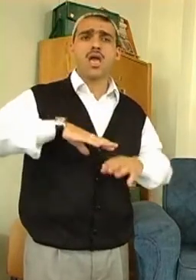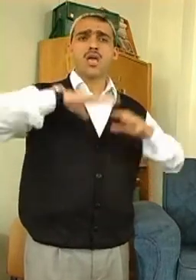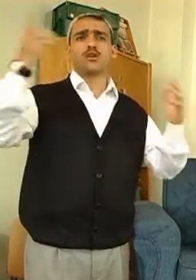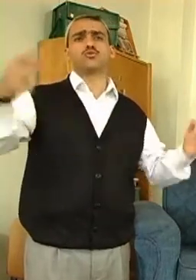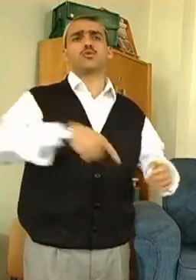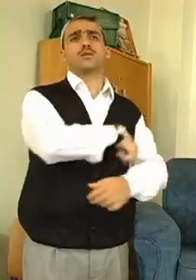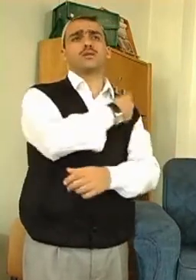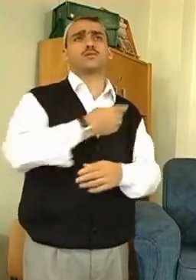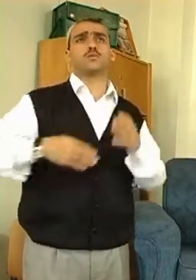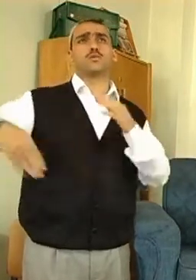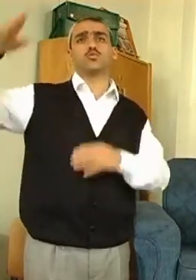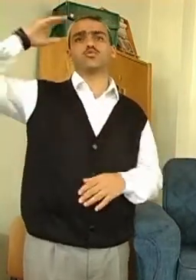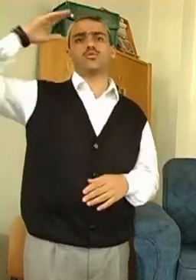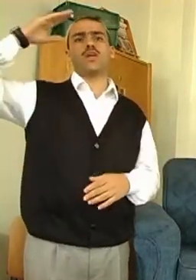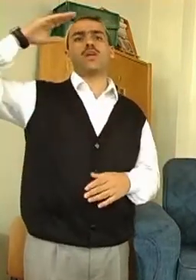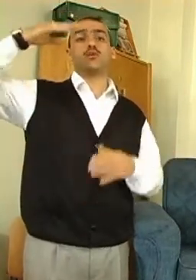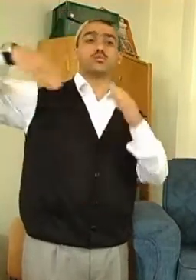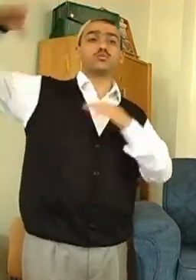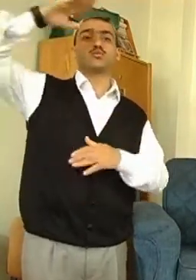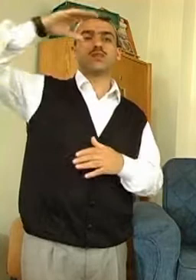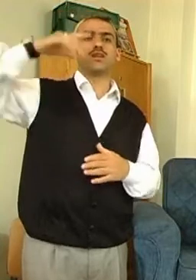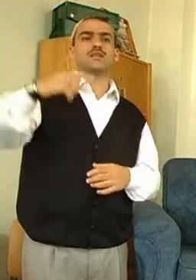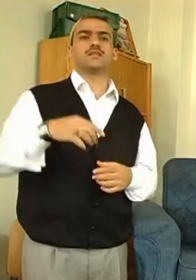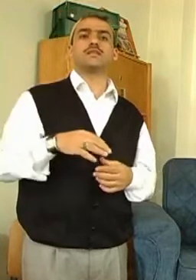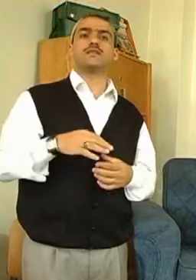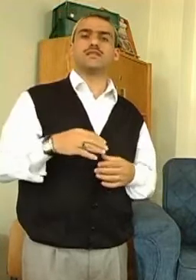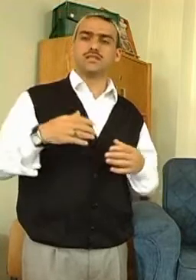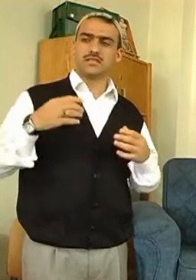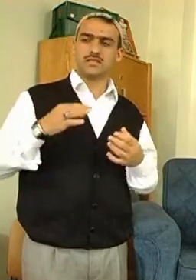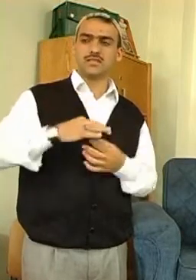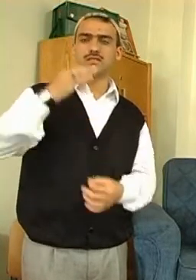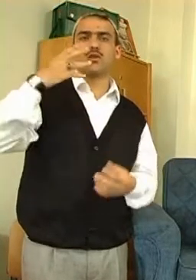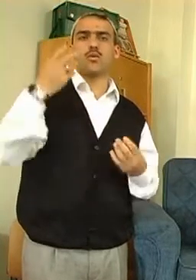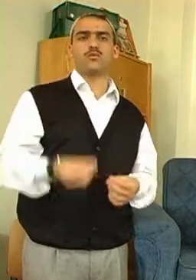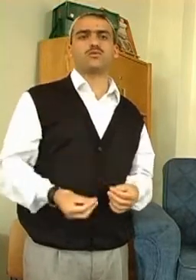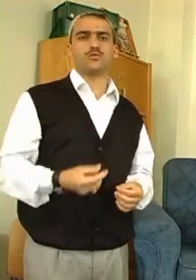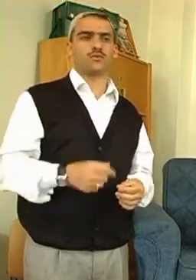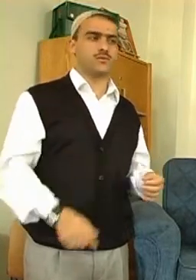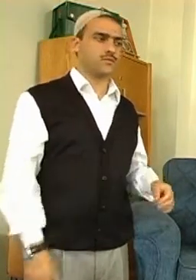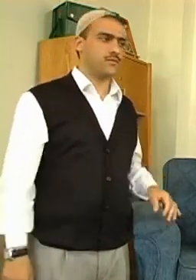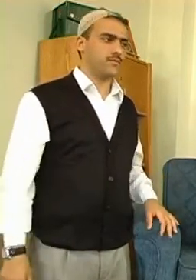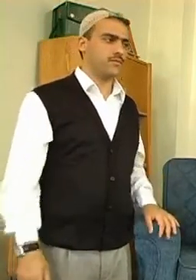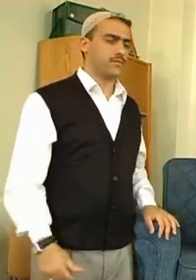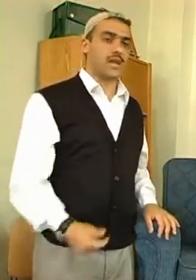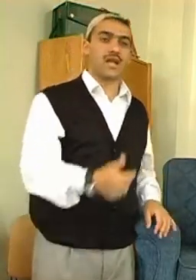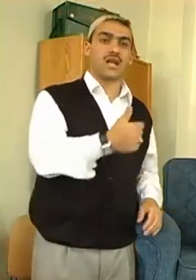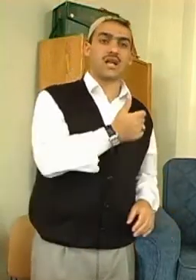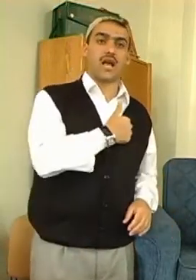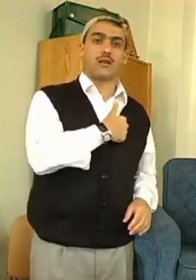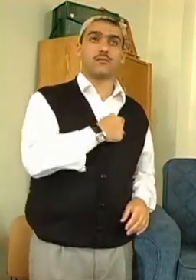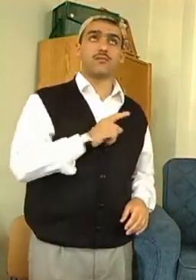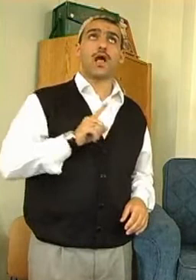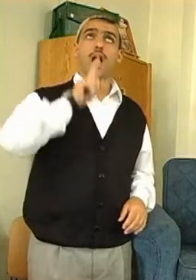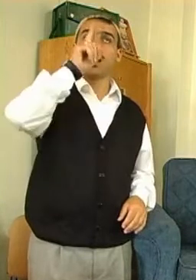Tabi Samedaniye deyince bir cümle daha söyleyeyim Üstad'dan yine. Kalp aynayı samettir diyor Üstad.